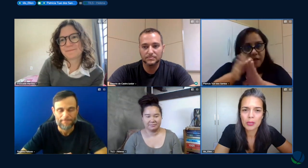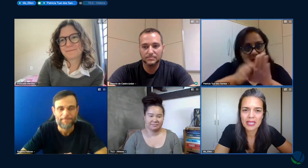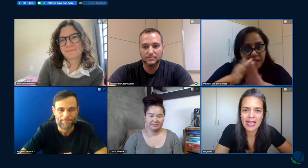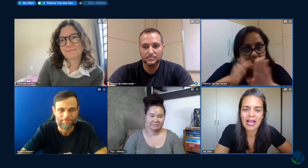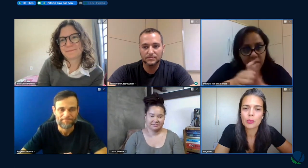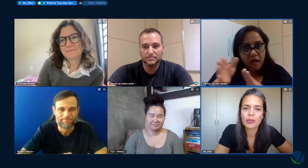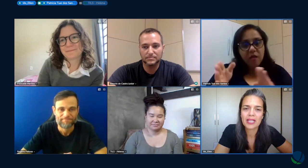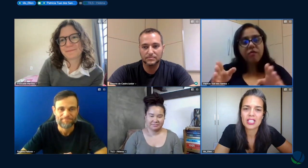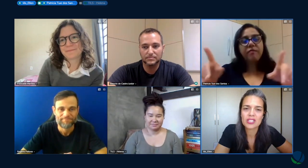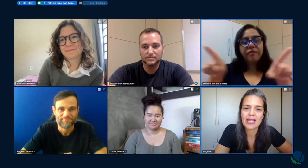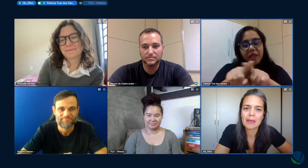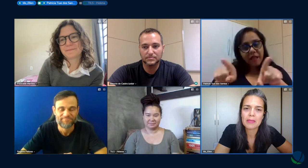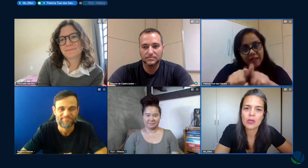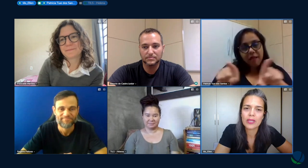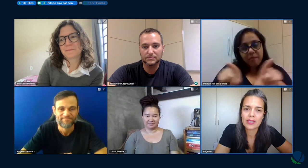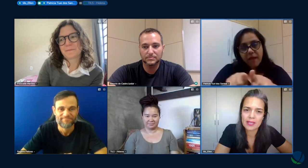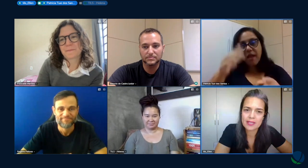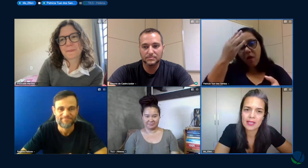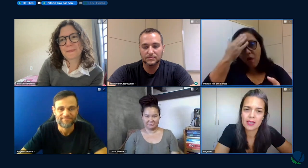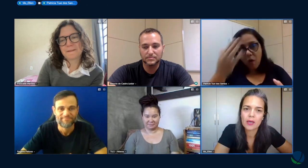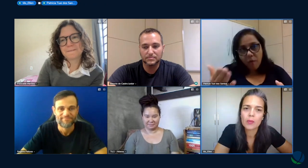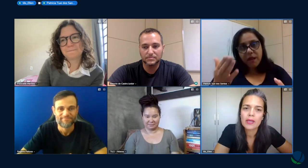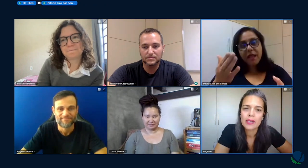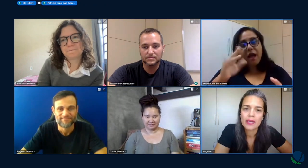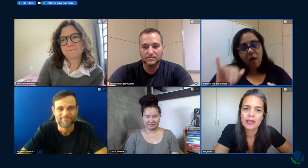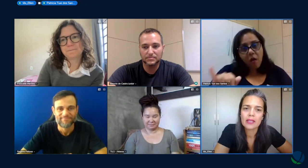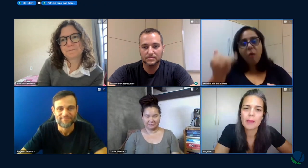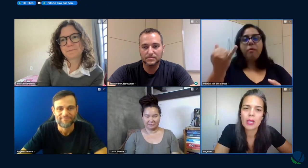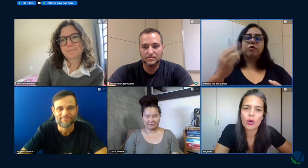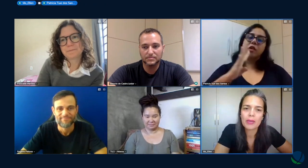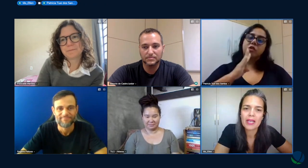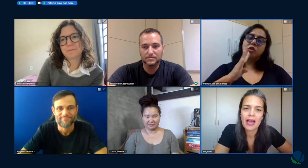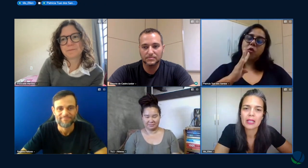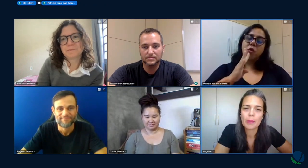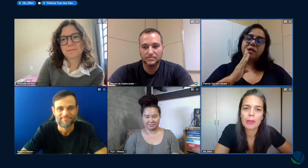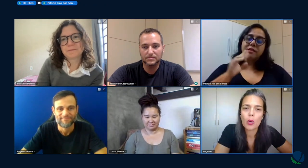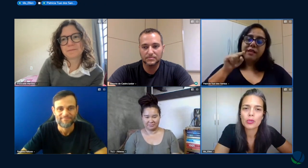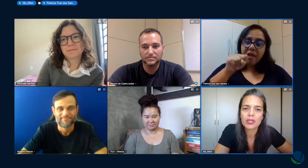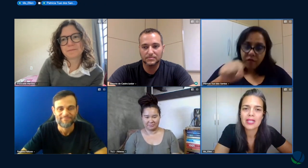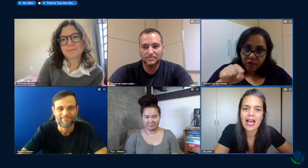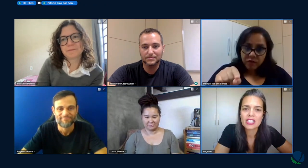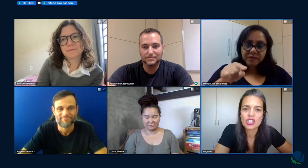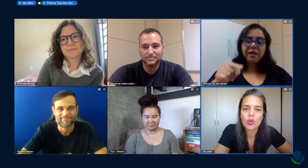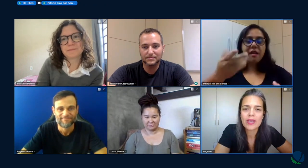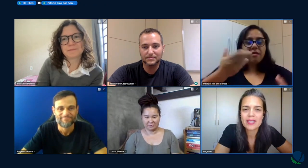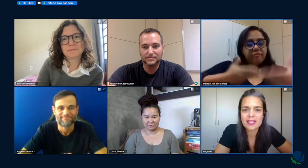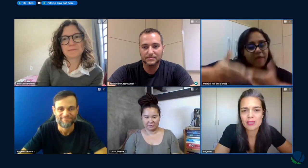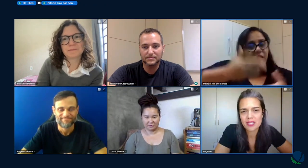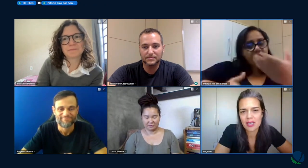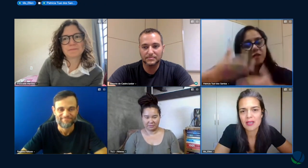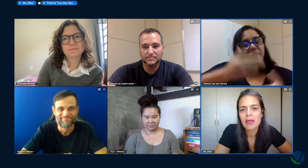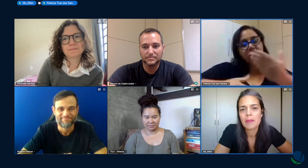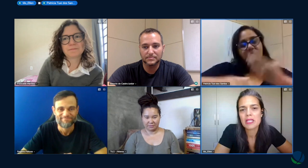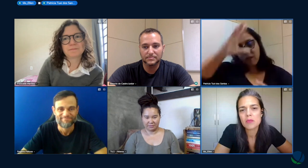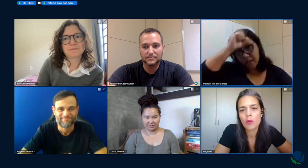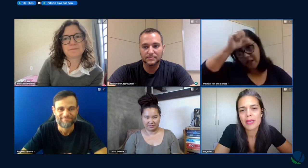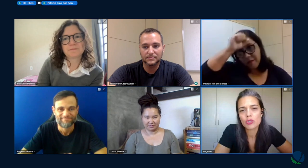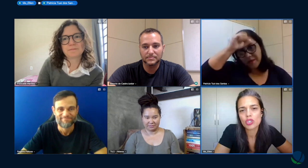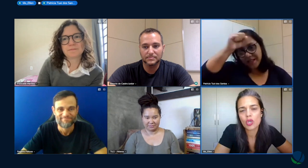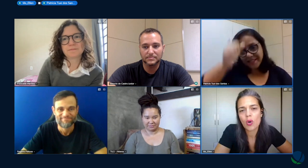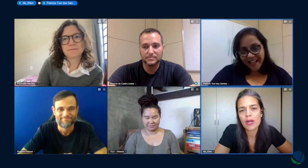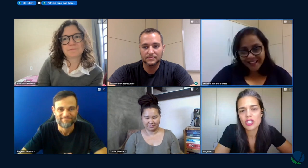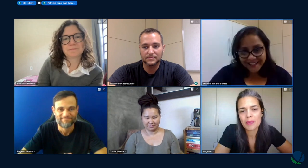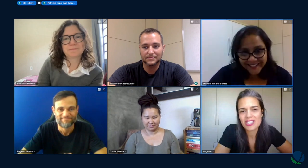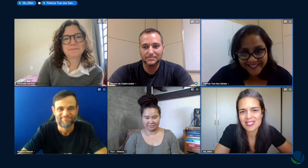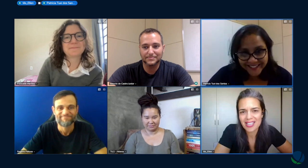Rogério, muito obrigado por acreditar na minha orientação e também obrigado pela oportunidade de conhecer você, por esse